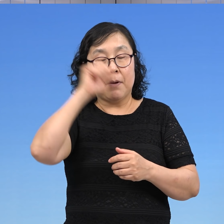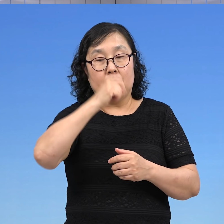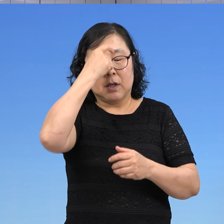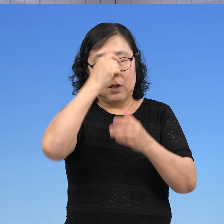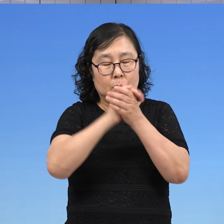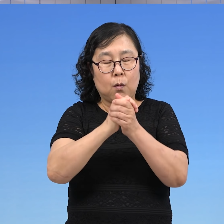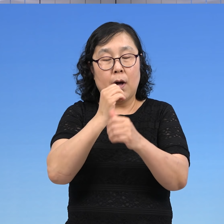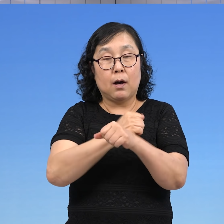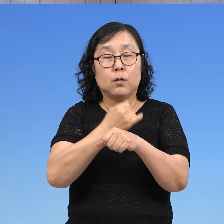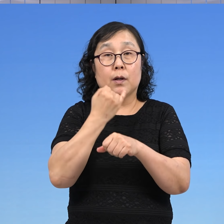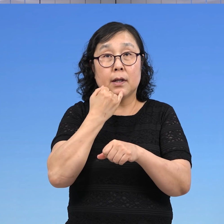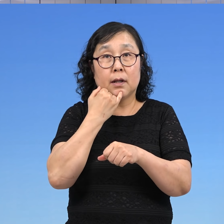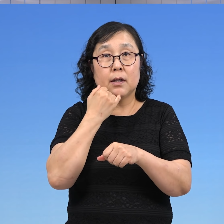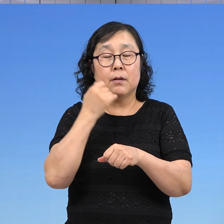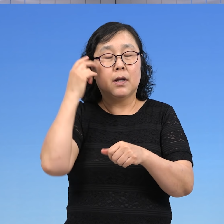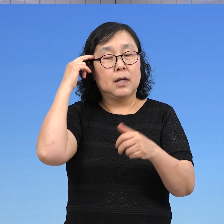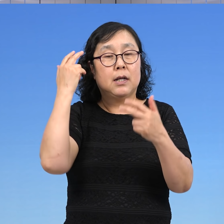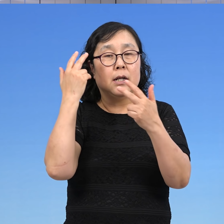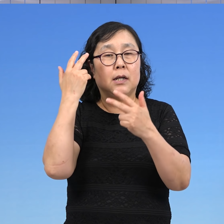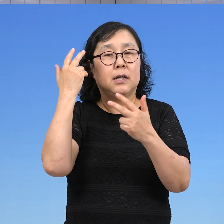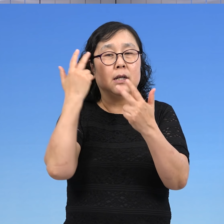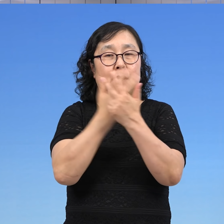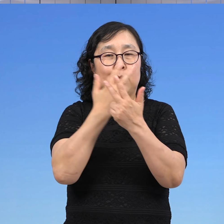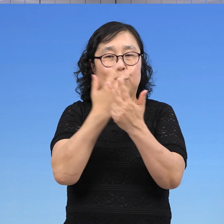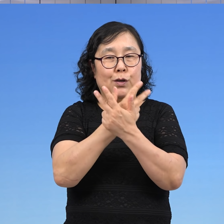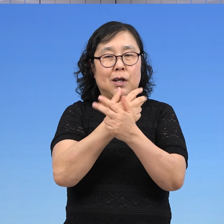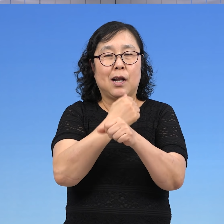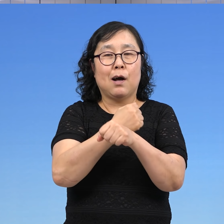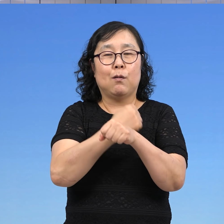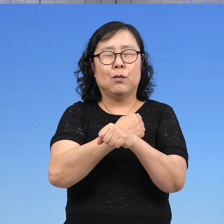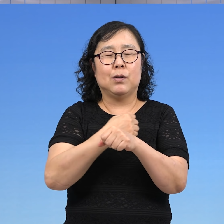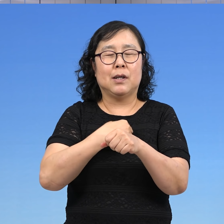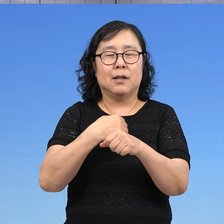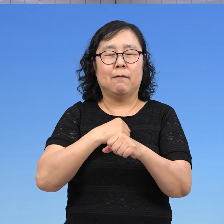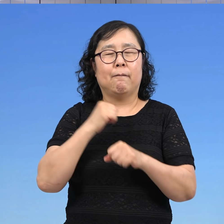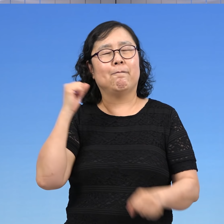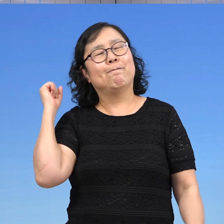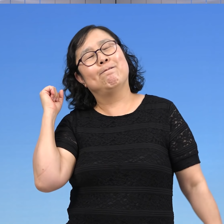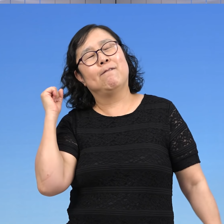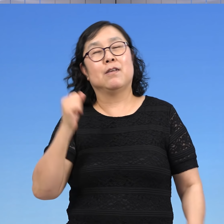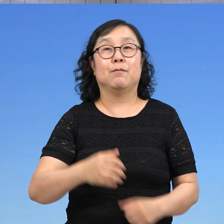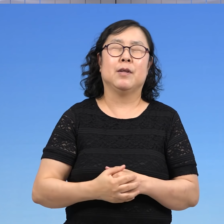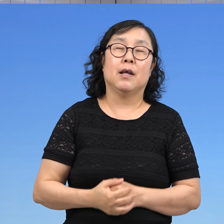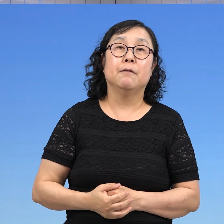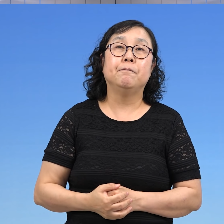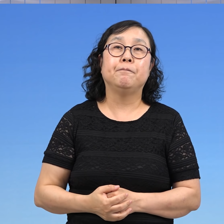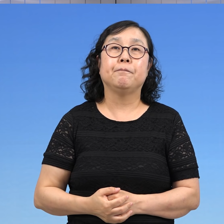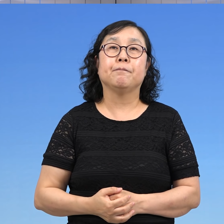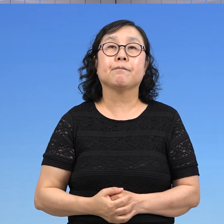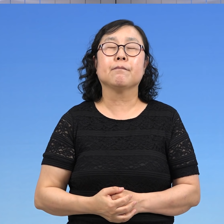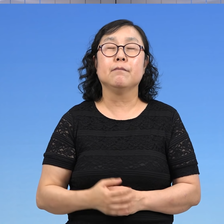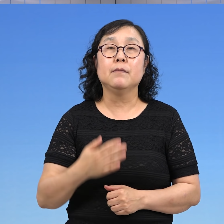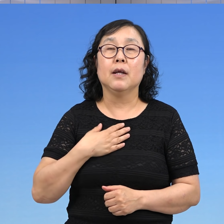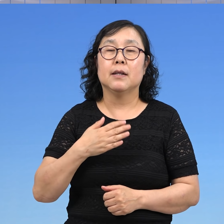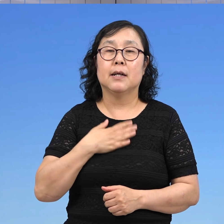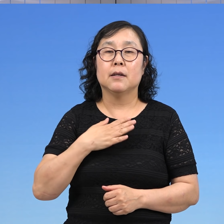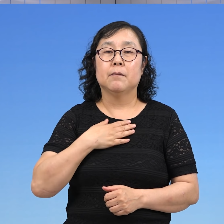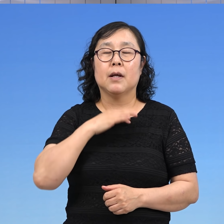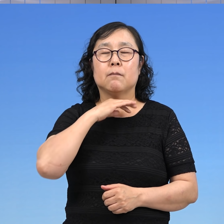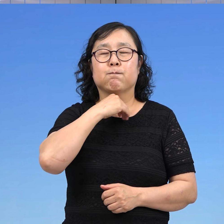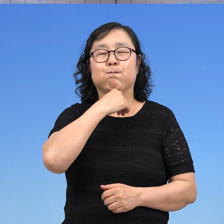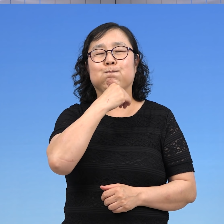하고 또 멀 정했습니다 즉 일주일만 하고도 몸져 눕는 체력 이에요 이 세 번째는 점점 점점 이제 이제